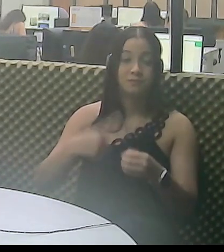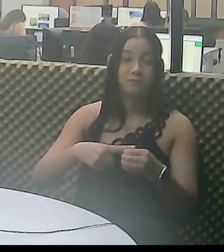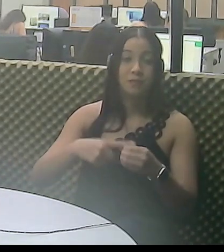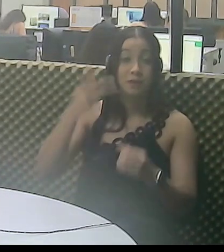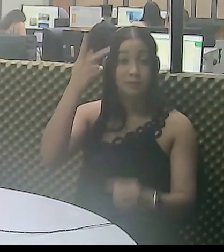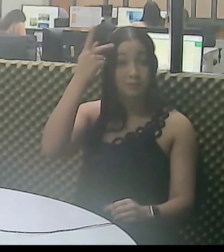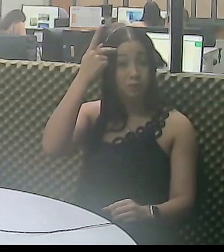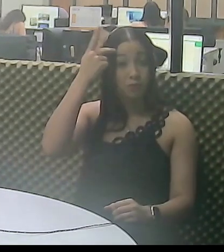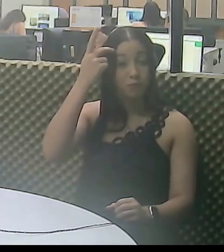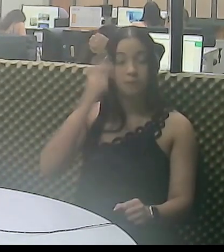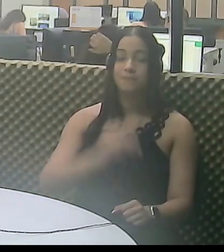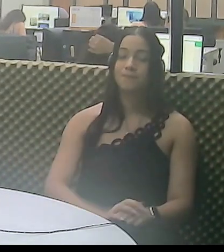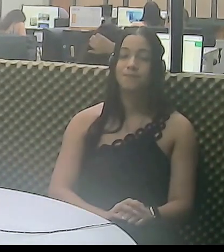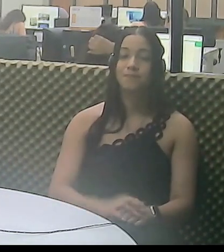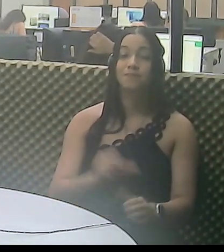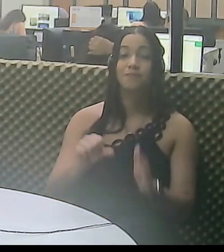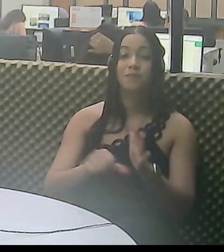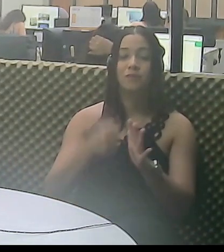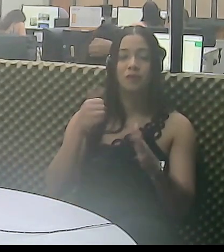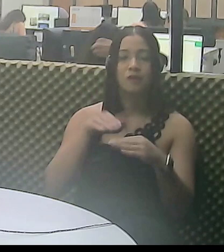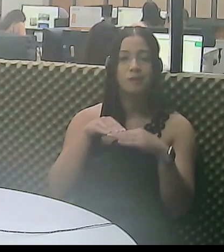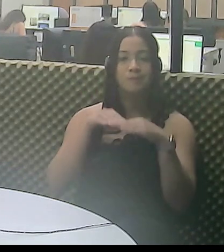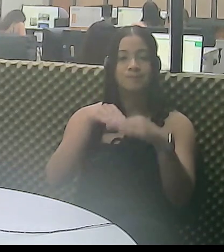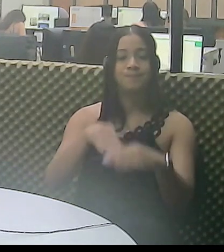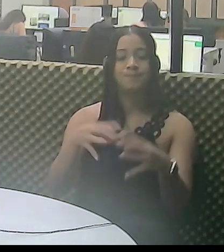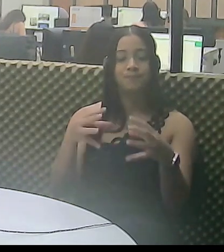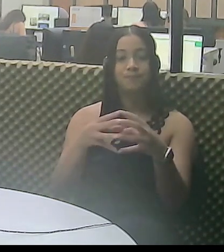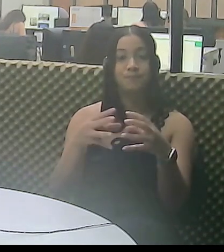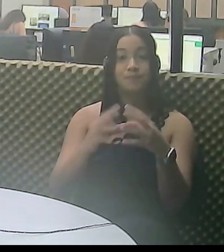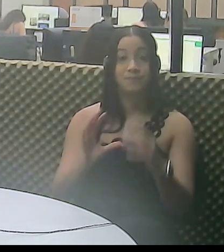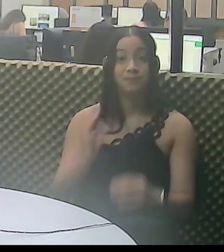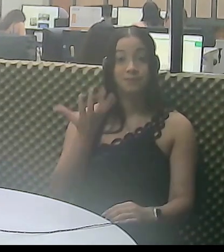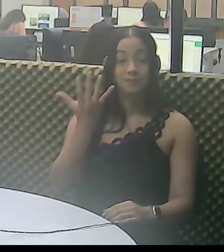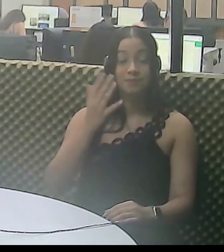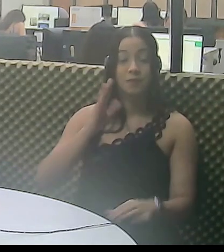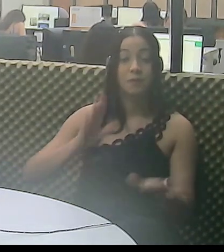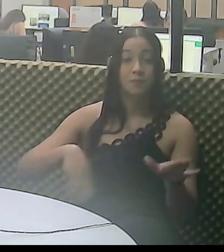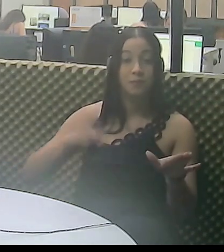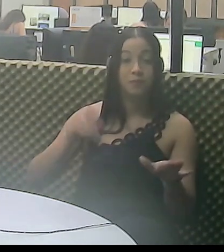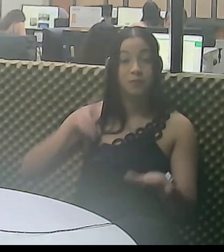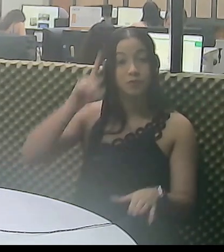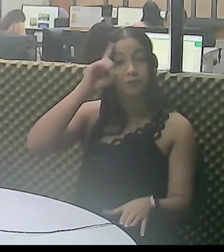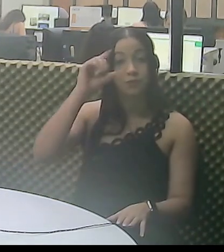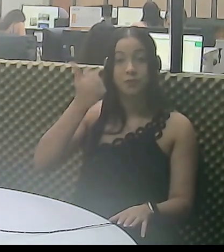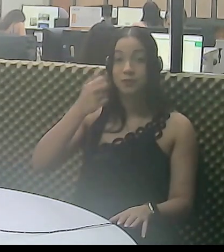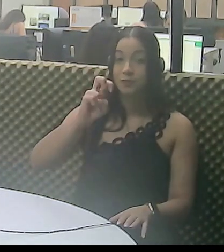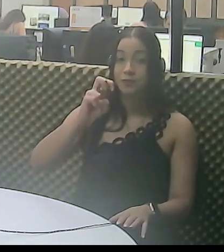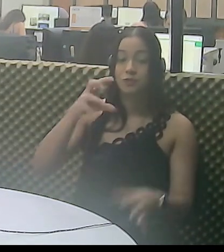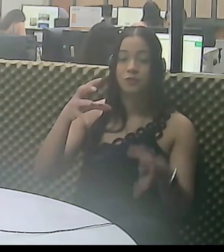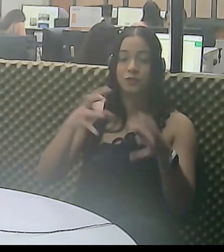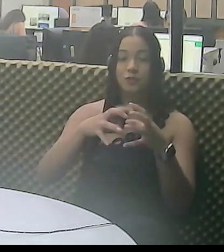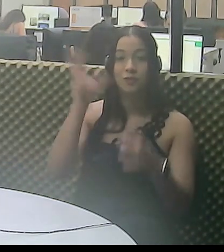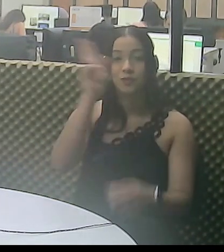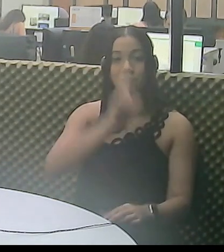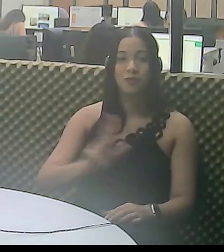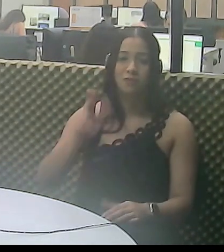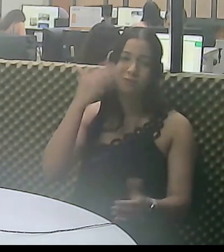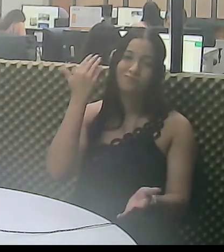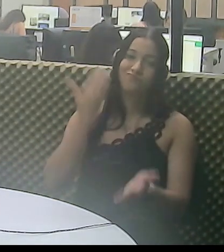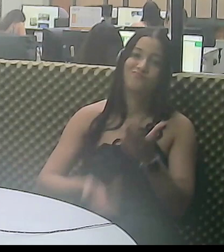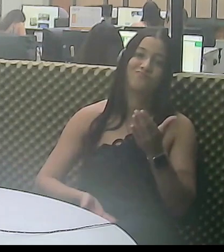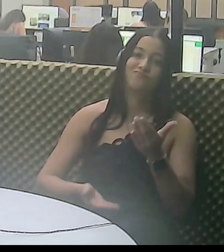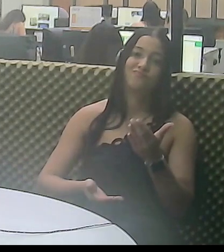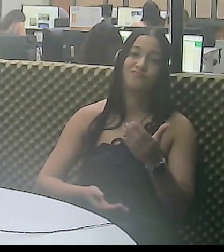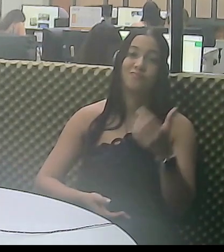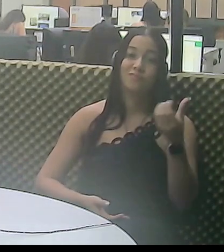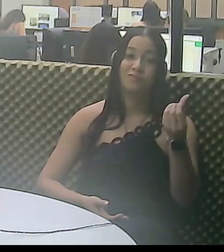interior de São Paulo. No primeiro confronto entre as equipes, realizado no Praia Clube no último dia 15, o time uberlandense foi derrotado pelo